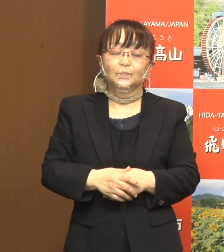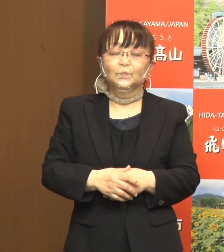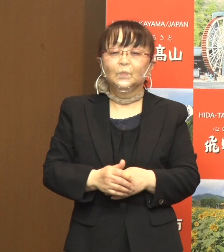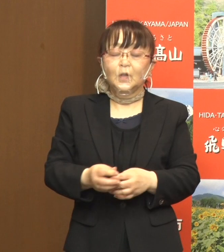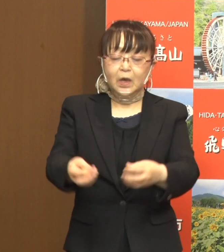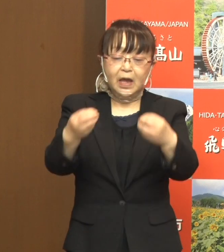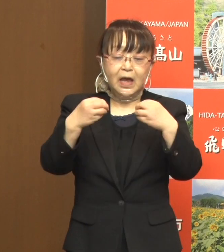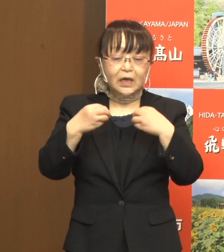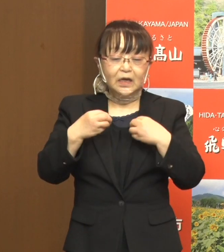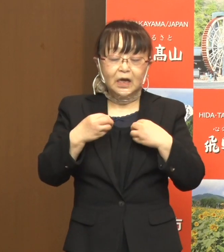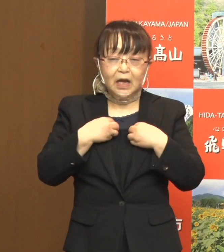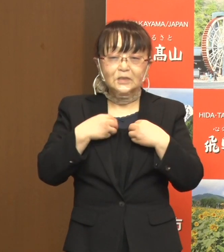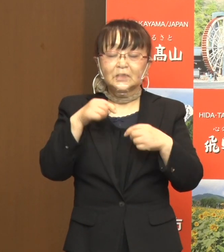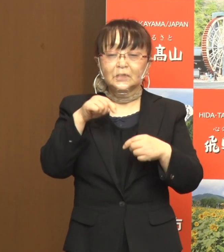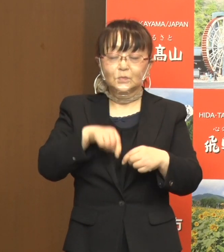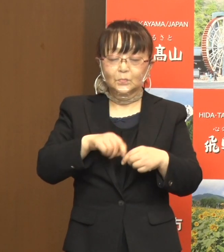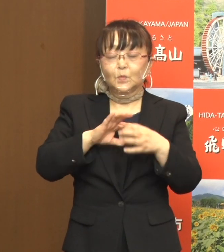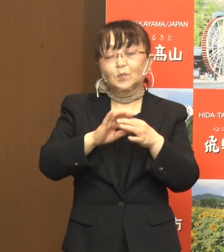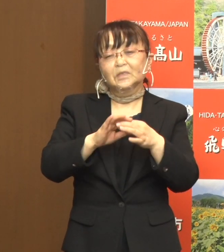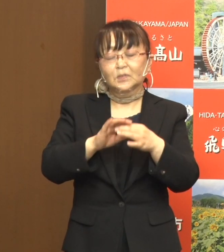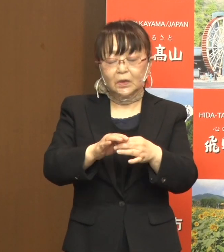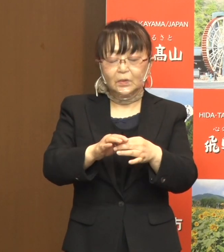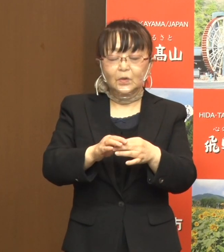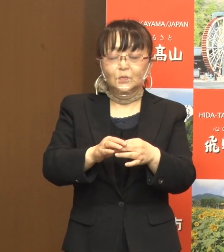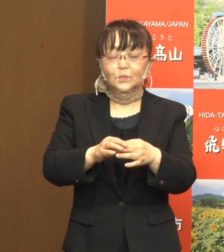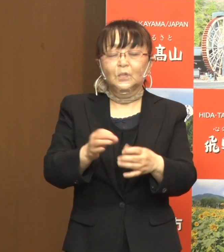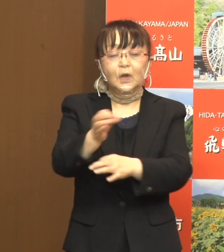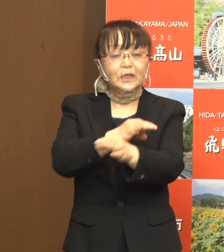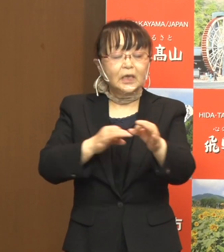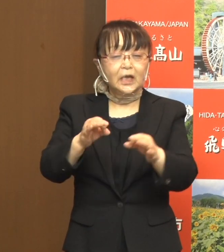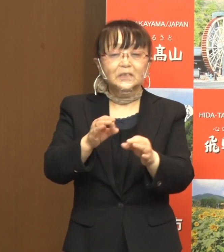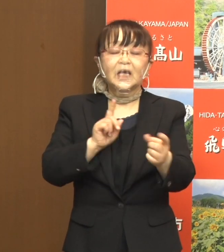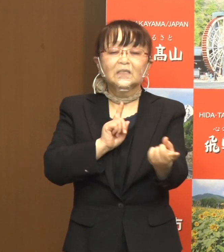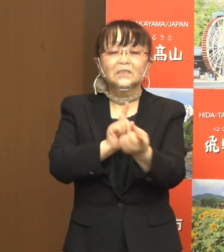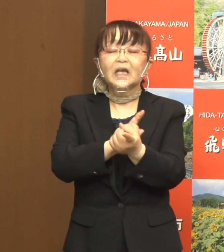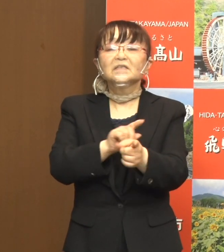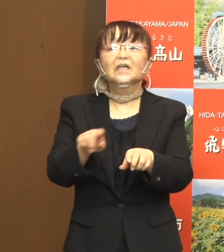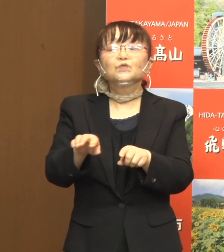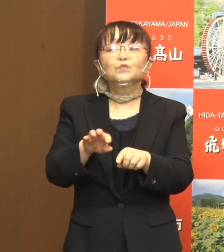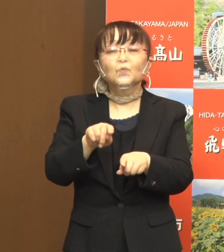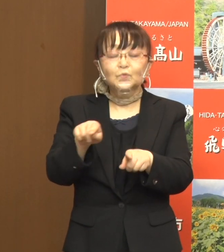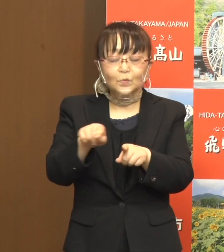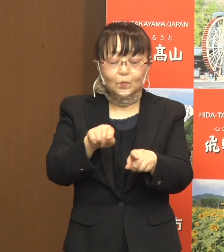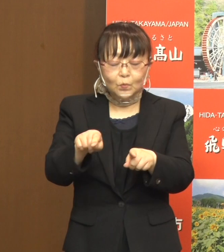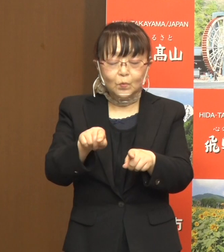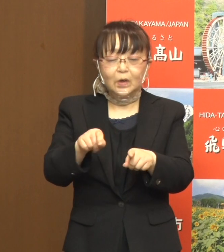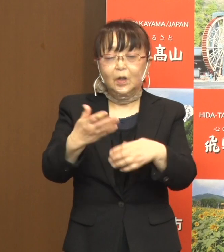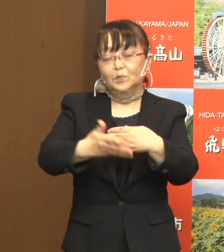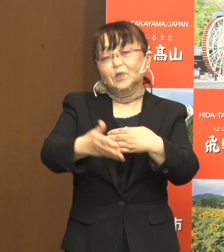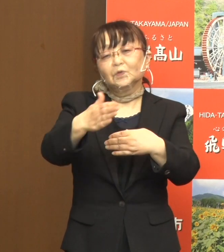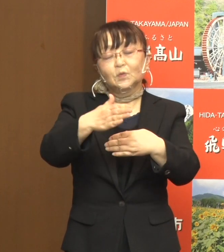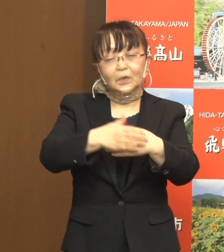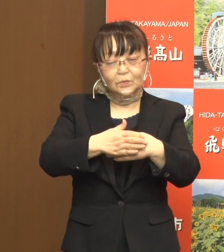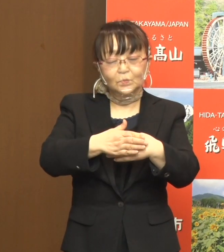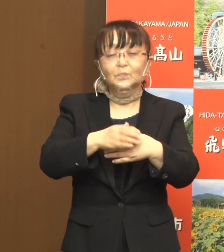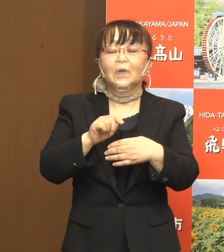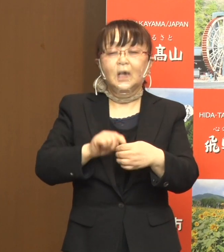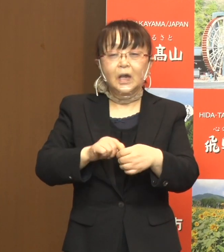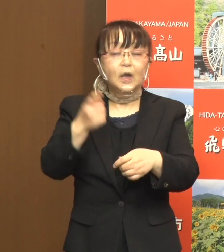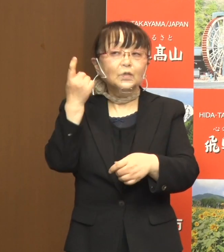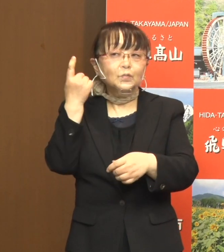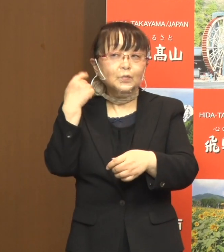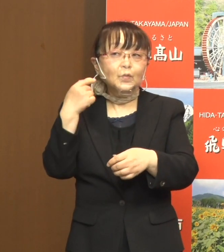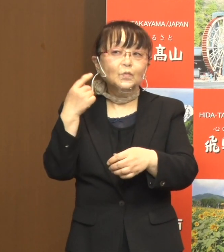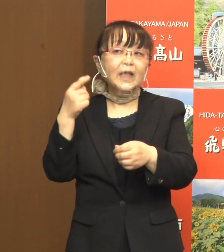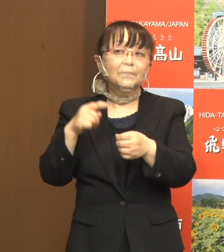感染症の影響による経済対策などを主目的とした補正予算編成は昨年度から